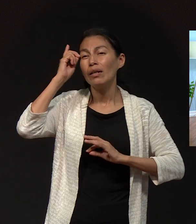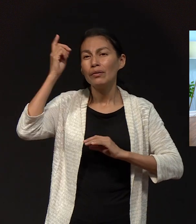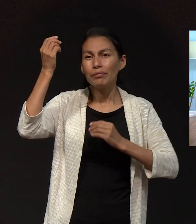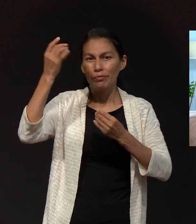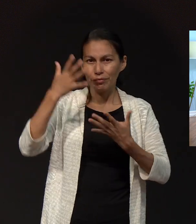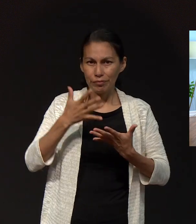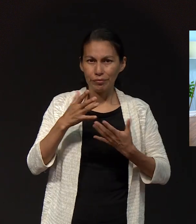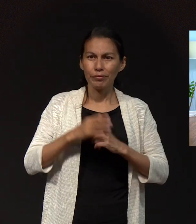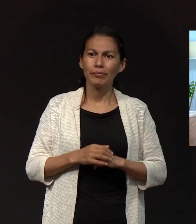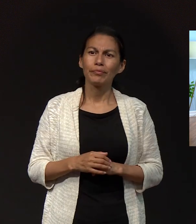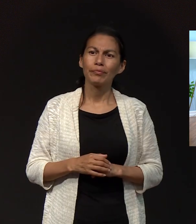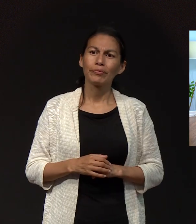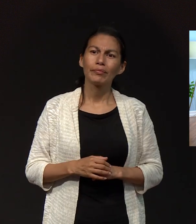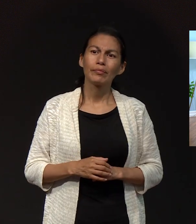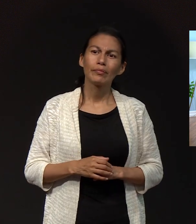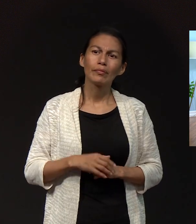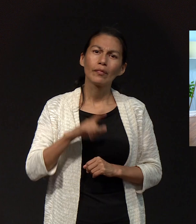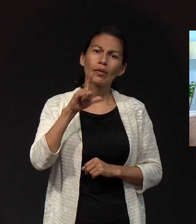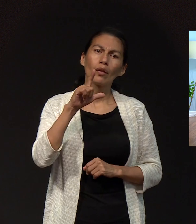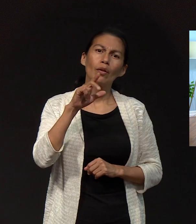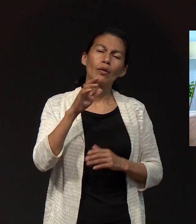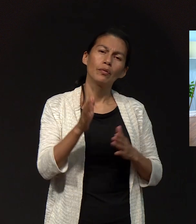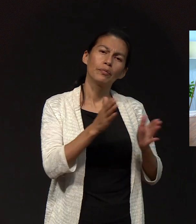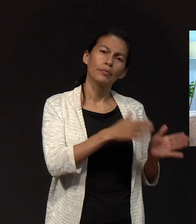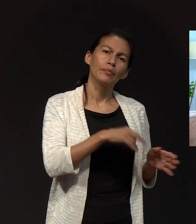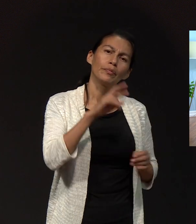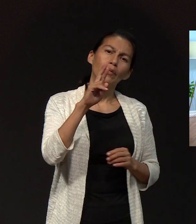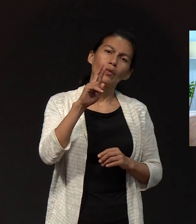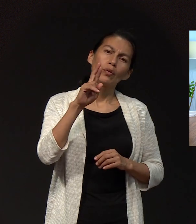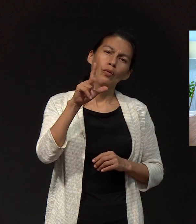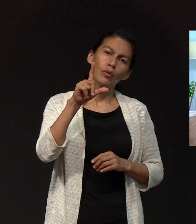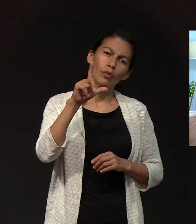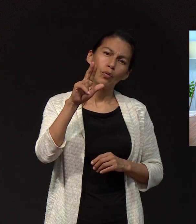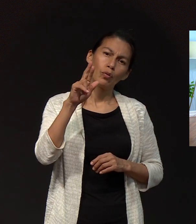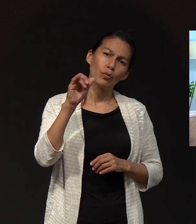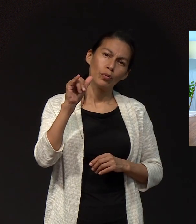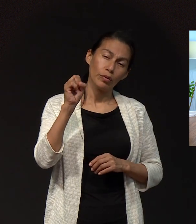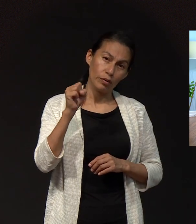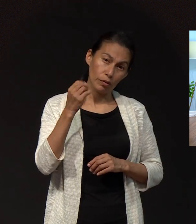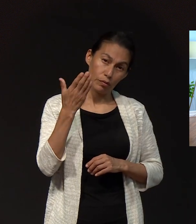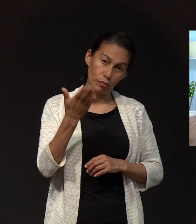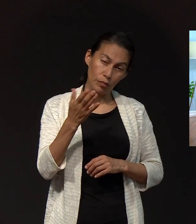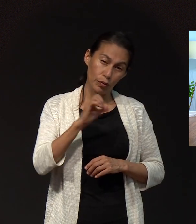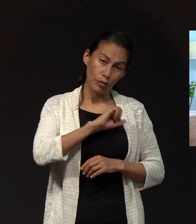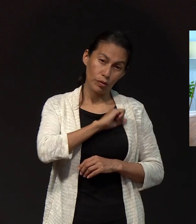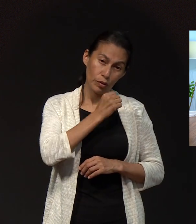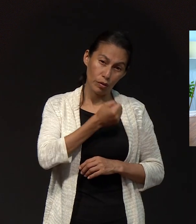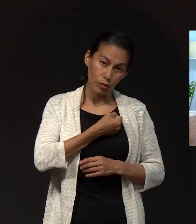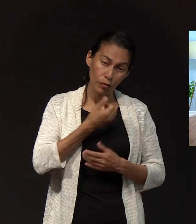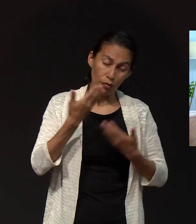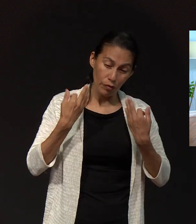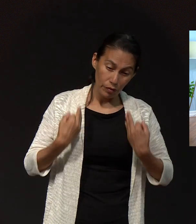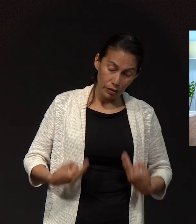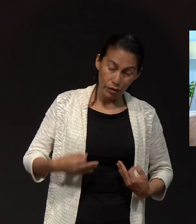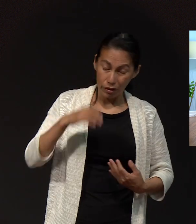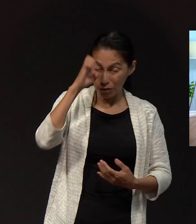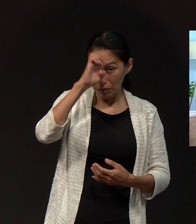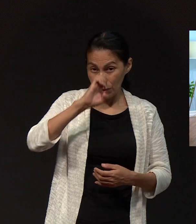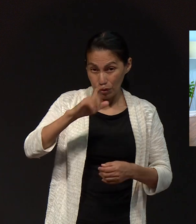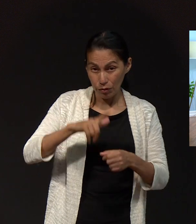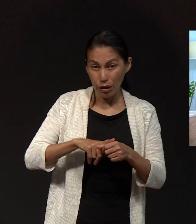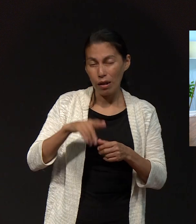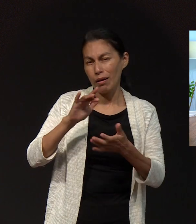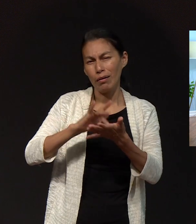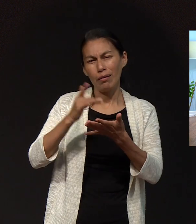a paz nos llamó Dios Sin duda alguna Luis, pido oración Por mi salud física y espiritual Muchas felicidades Y